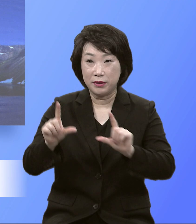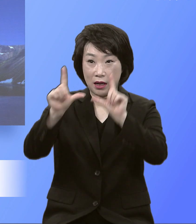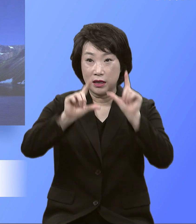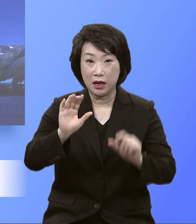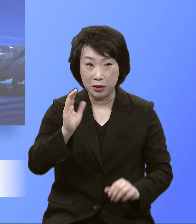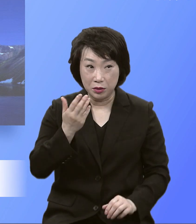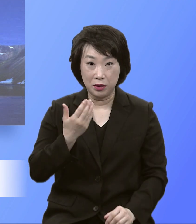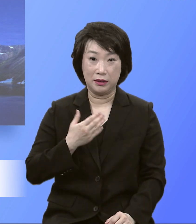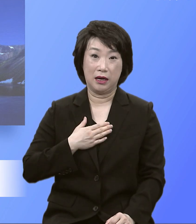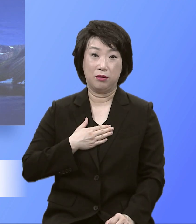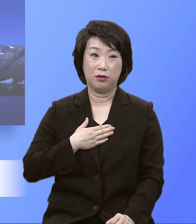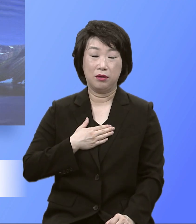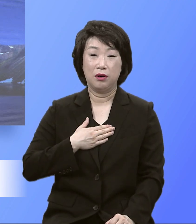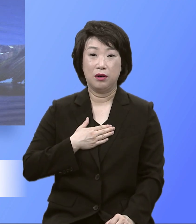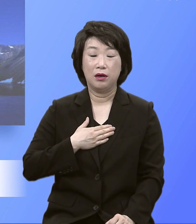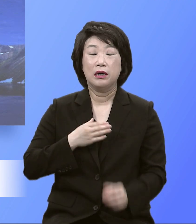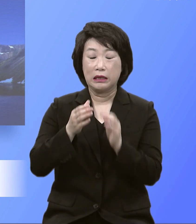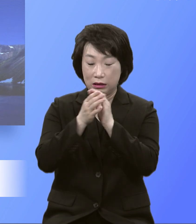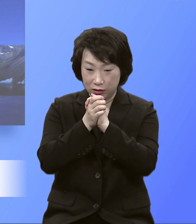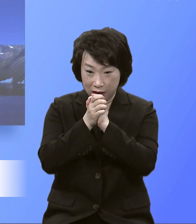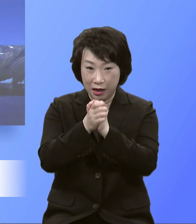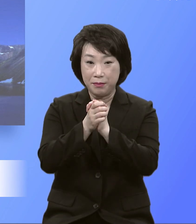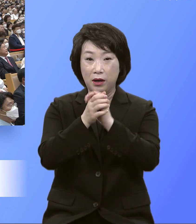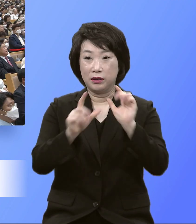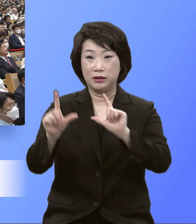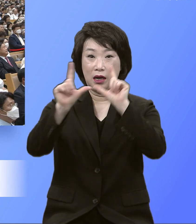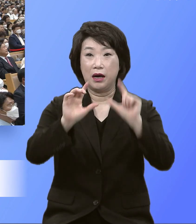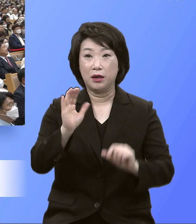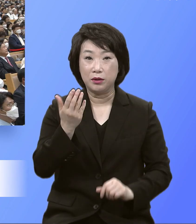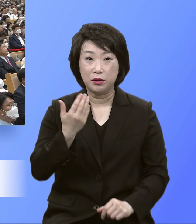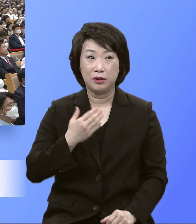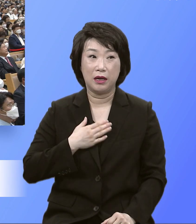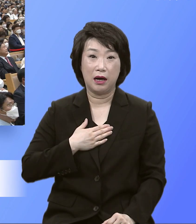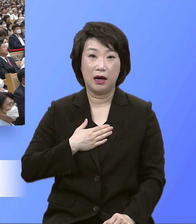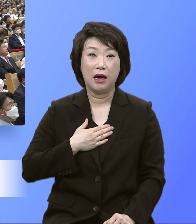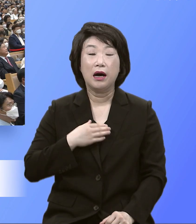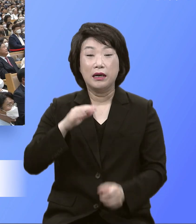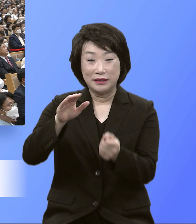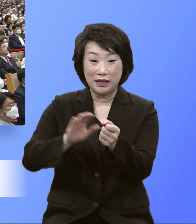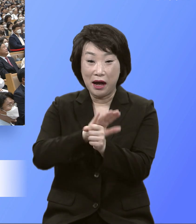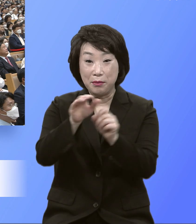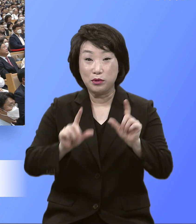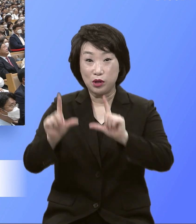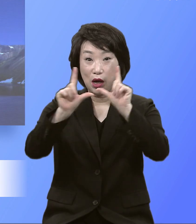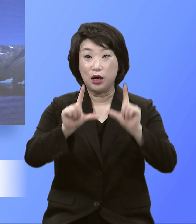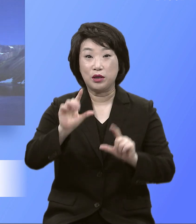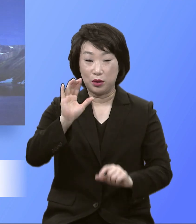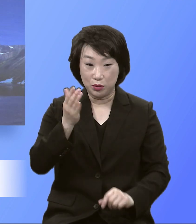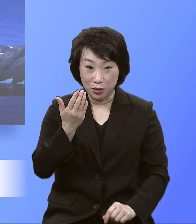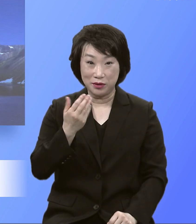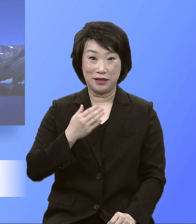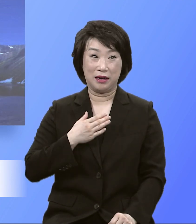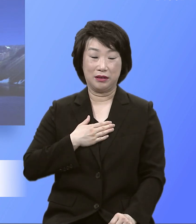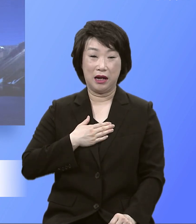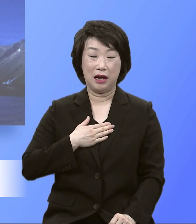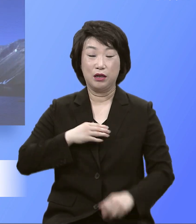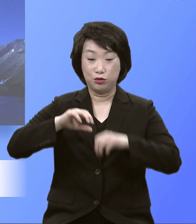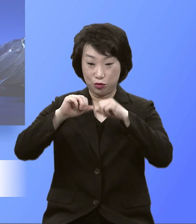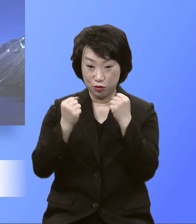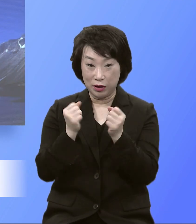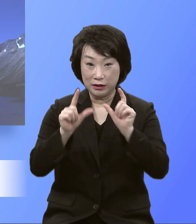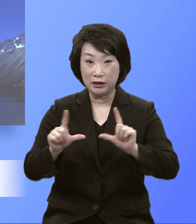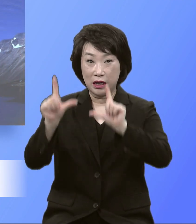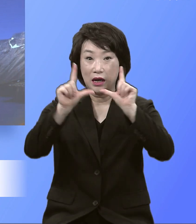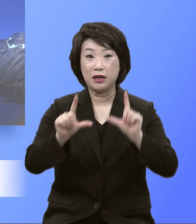살아야 된다. 나는 기도하며 살아야 된다. 나는 사랑하며 살아야 된다. 나는